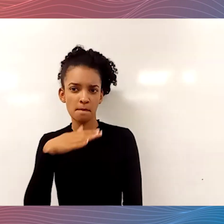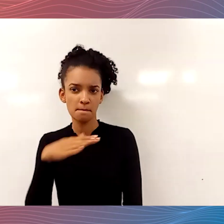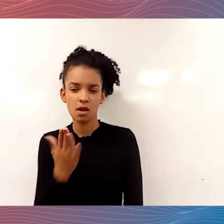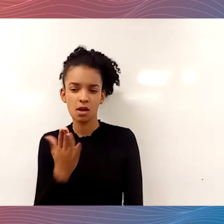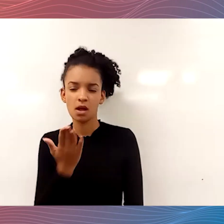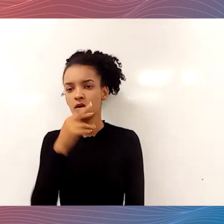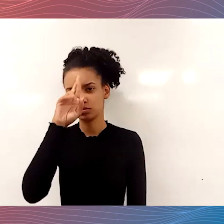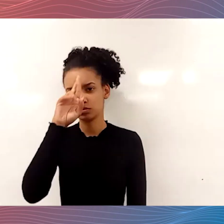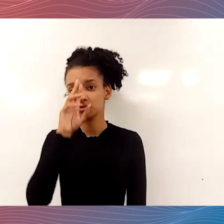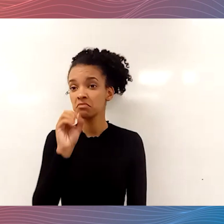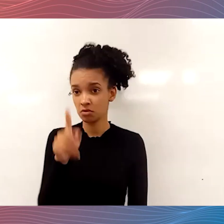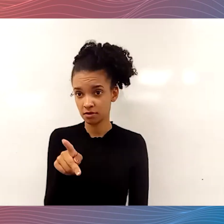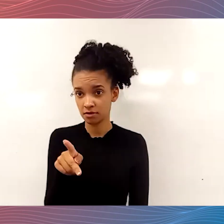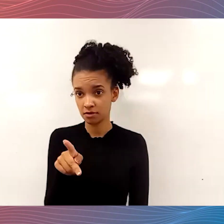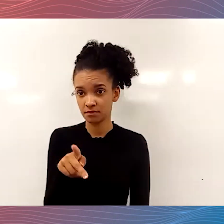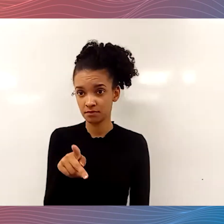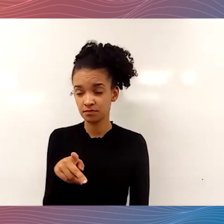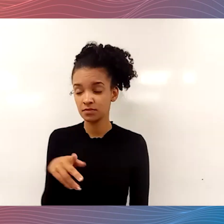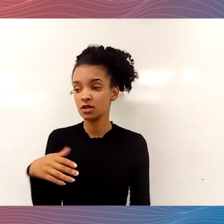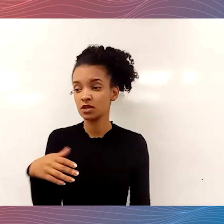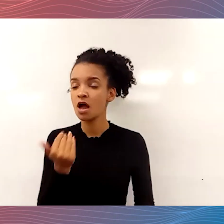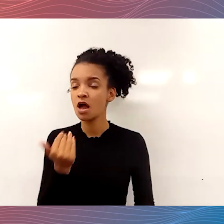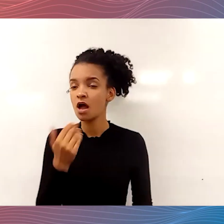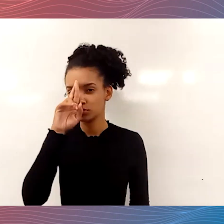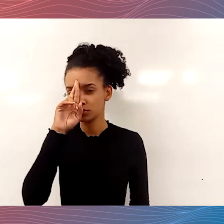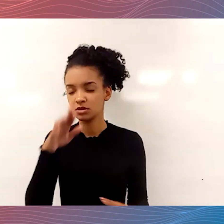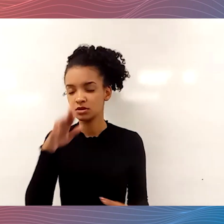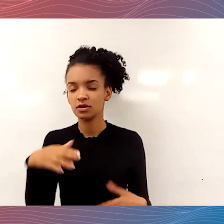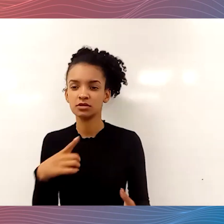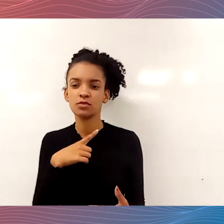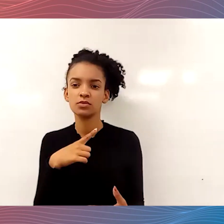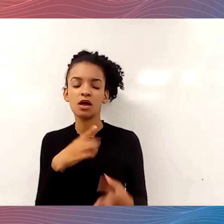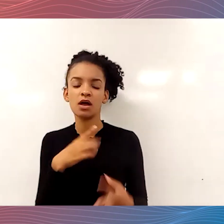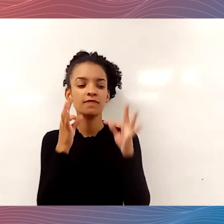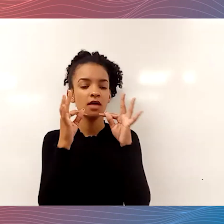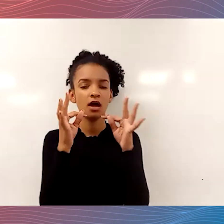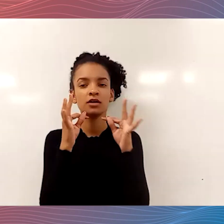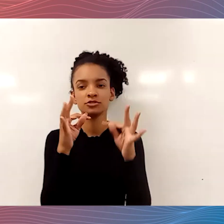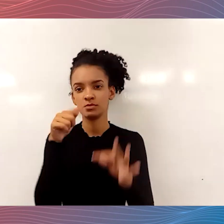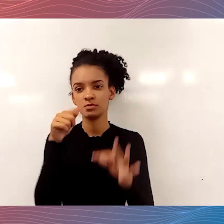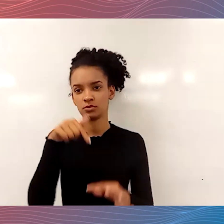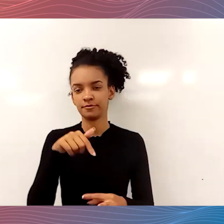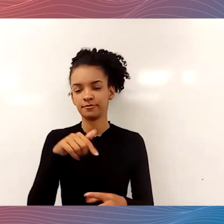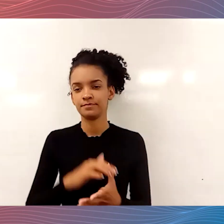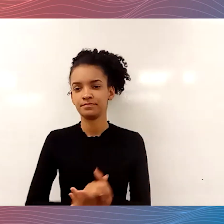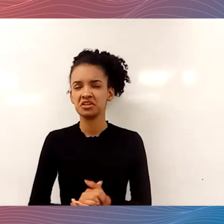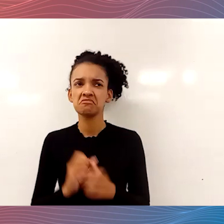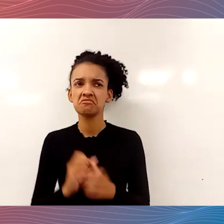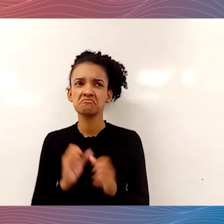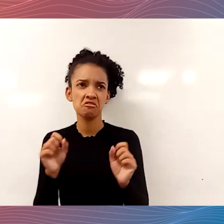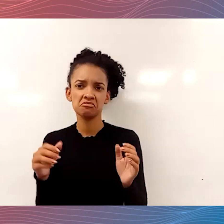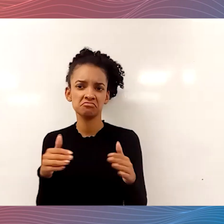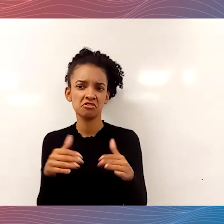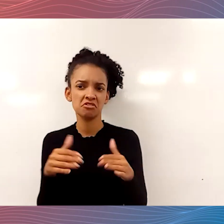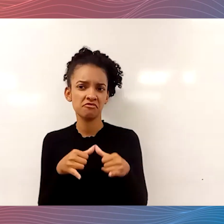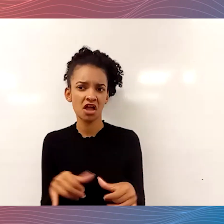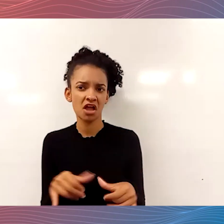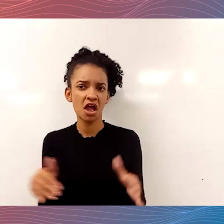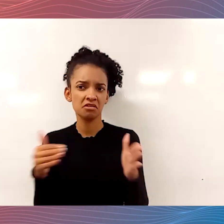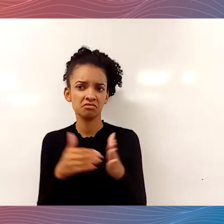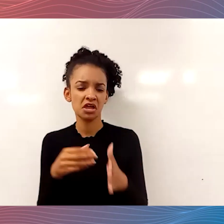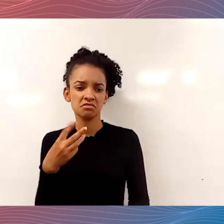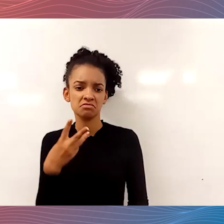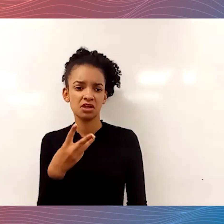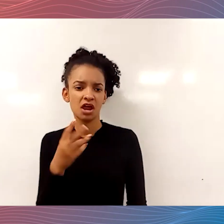nós almoçamos e damos testemunho do que aconteceu. Podemos ficar aqui até 3h30, né? 3h30, 4 horas.